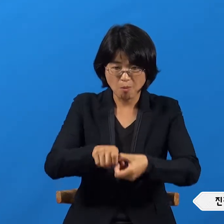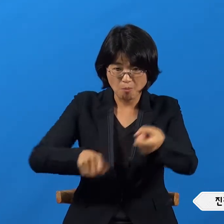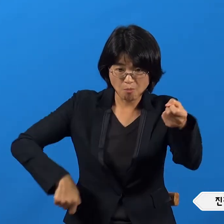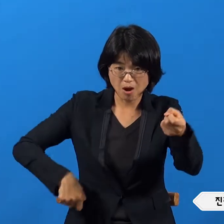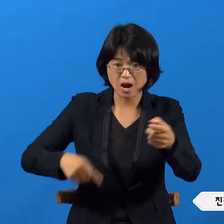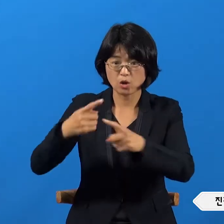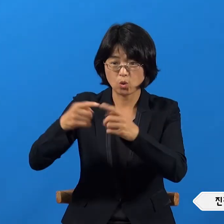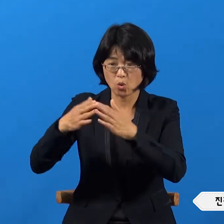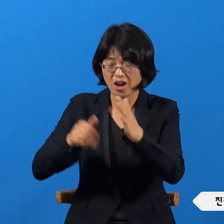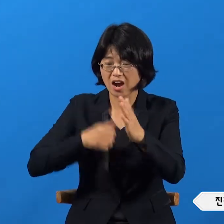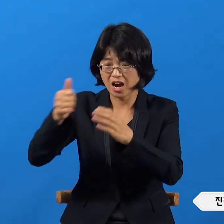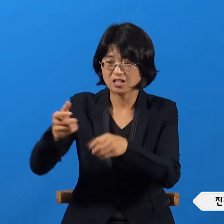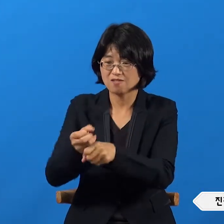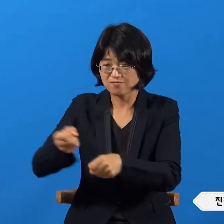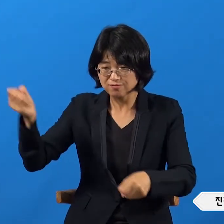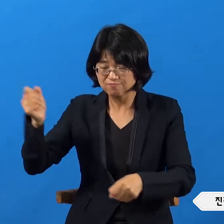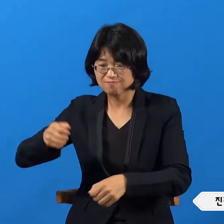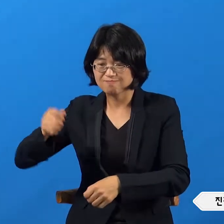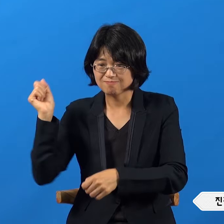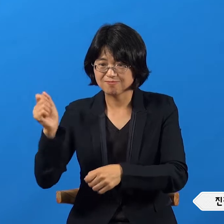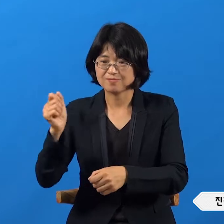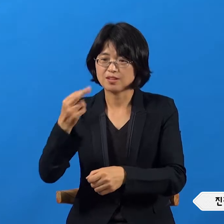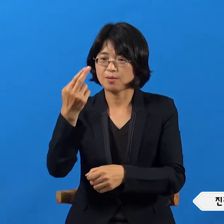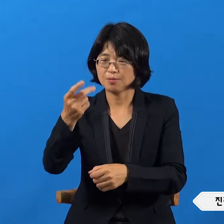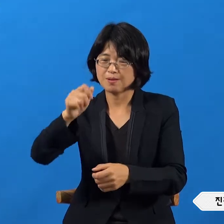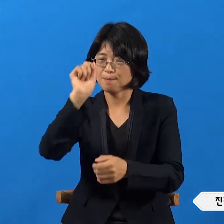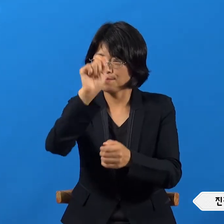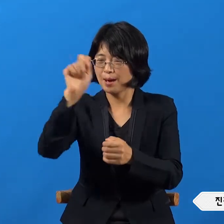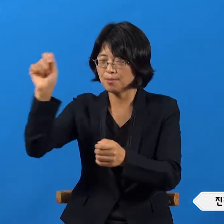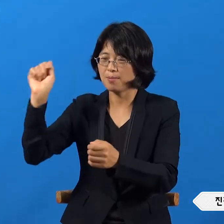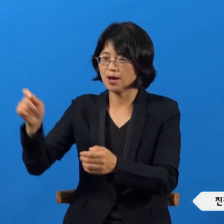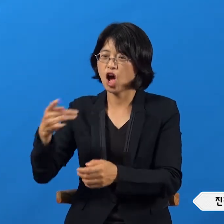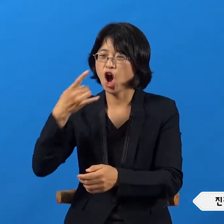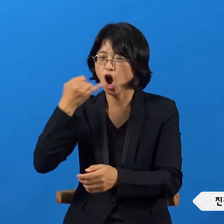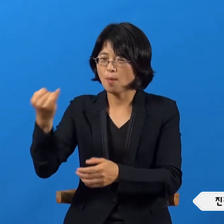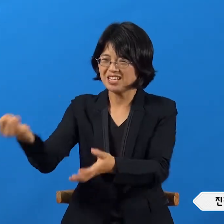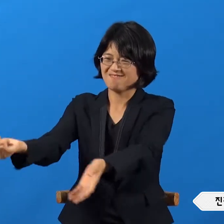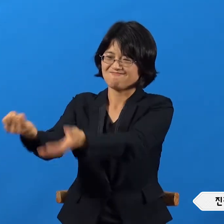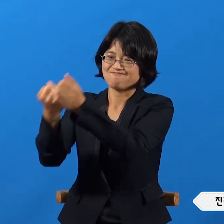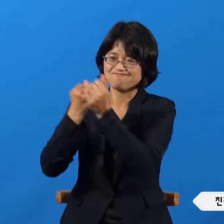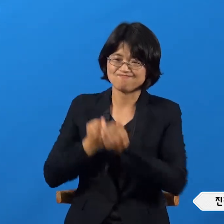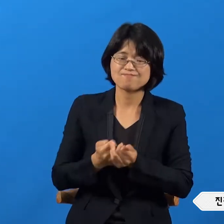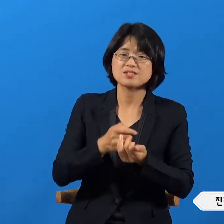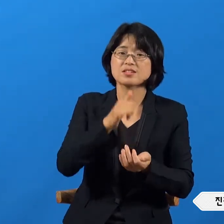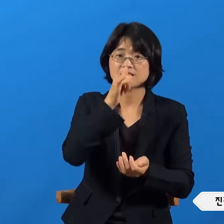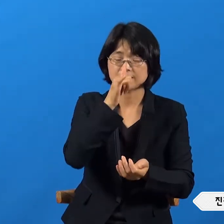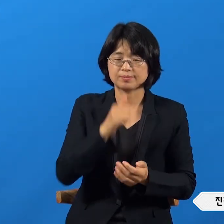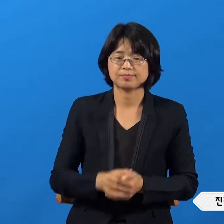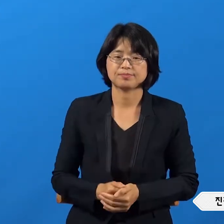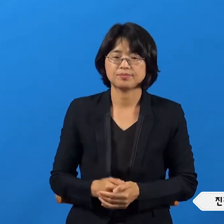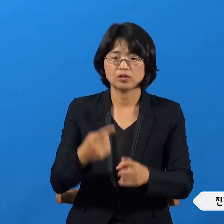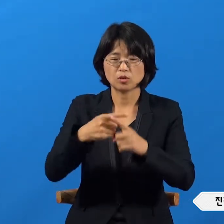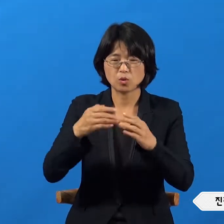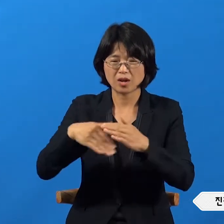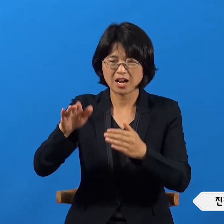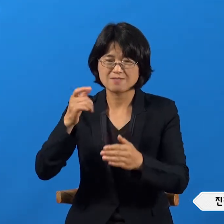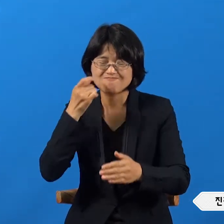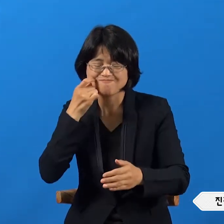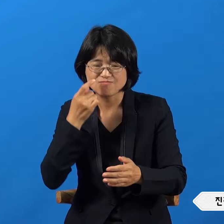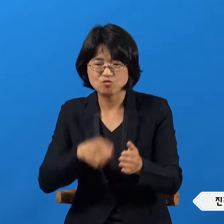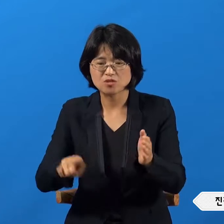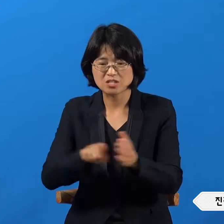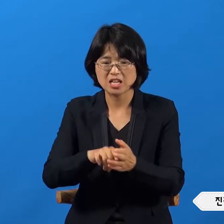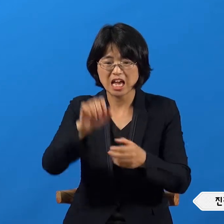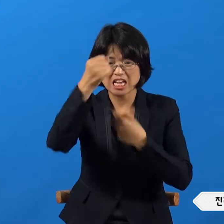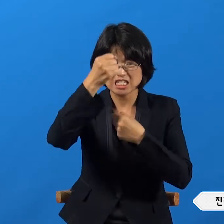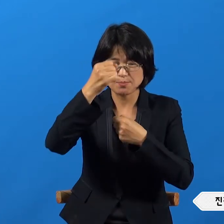다 깨고 어머니 머리채를 끌고 나오시기도 하셨고 교회 못 가게 하시려고 신발을 다 버리시기도 하셨다고 하네요.